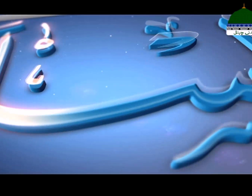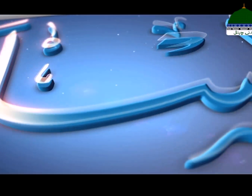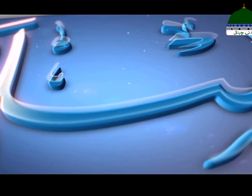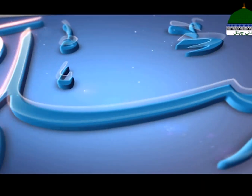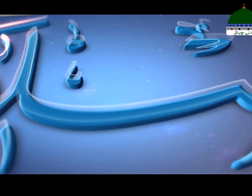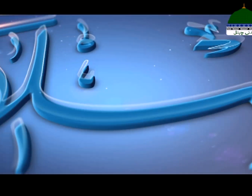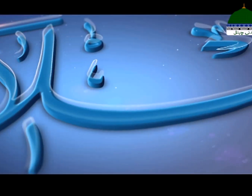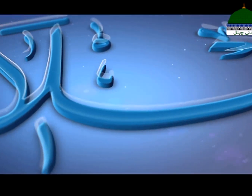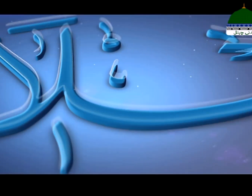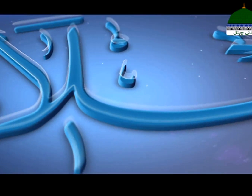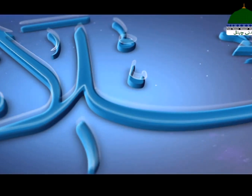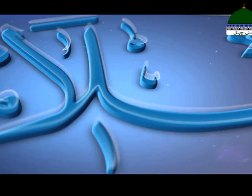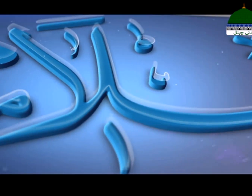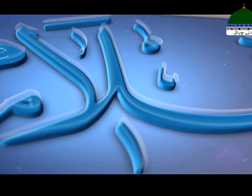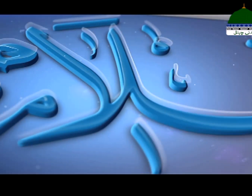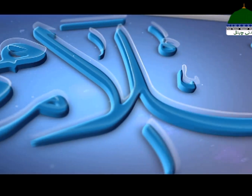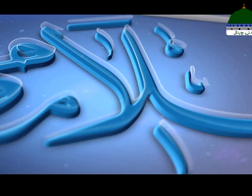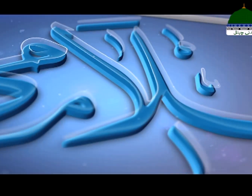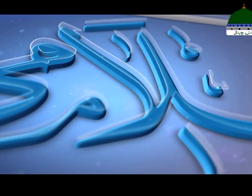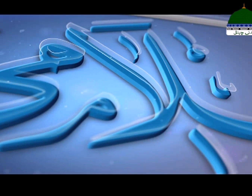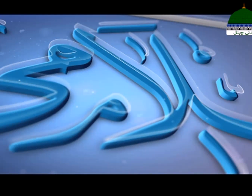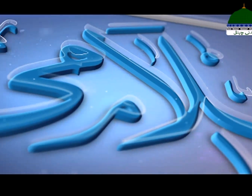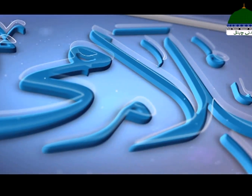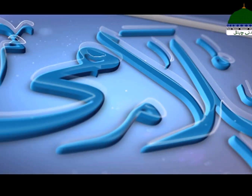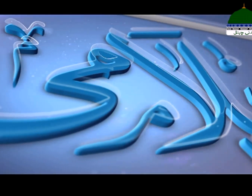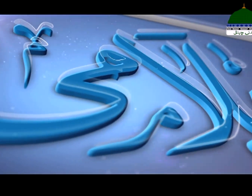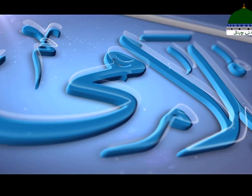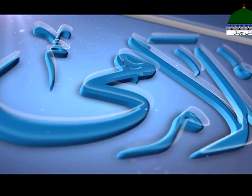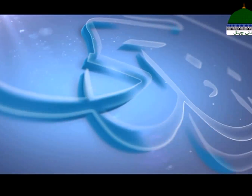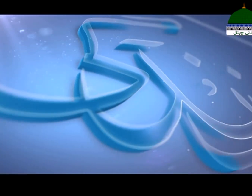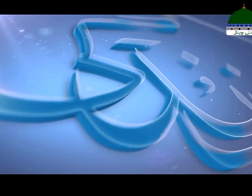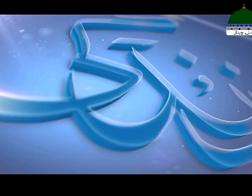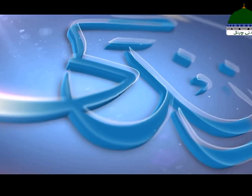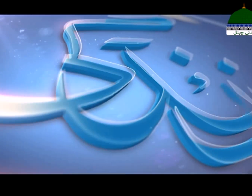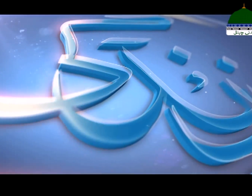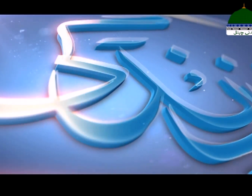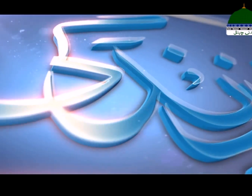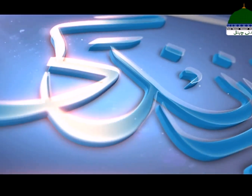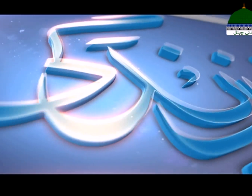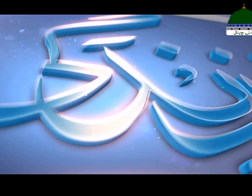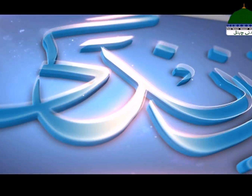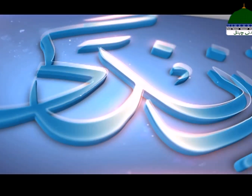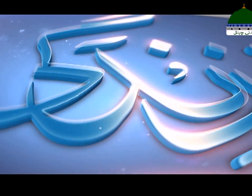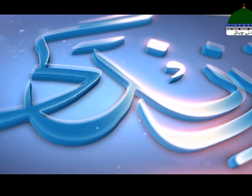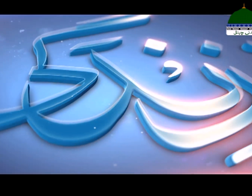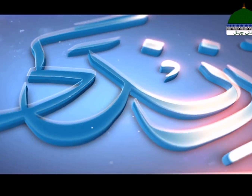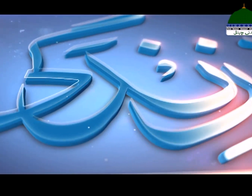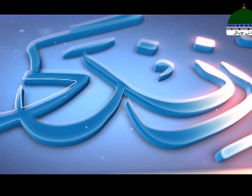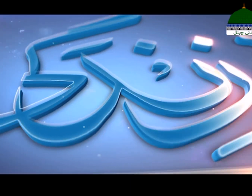کا مقصد تیرے دین کی سرفرازی، میں اسی لیے مسلمان، میں